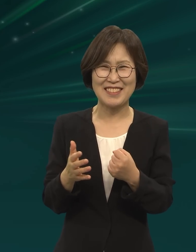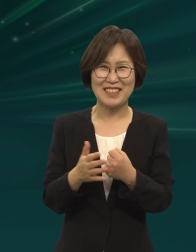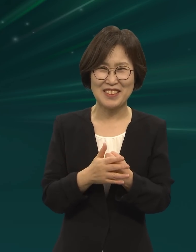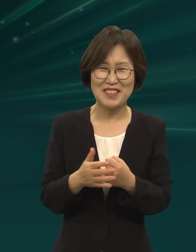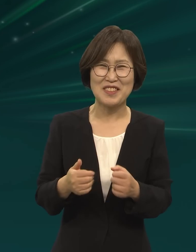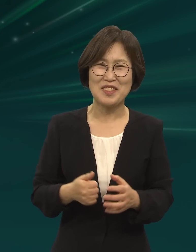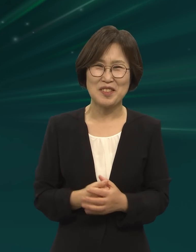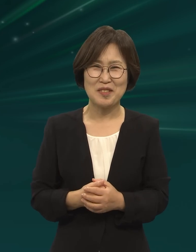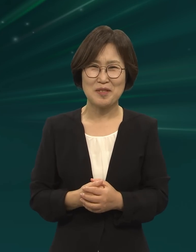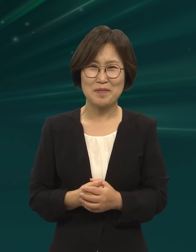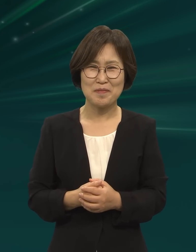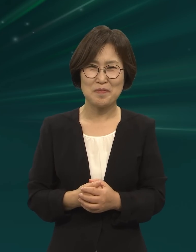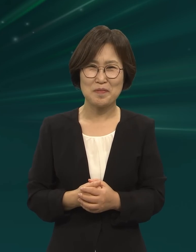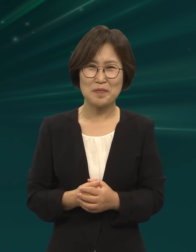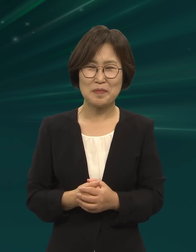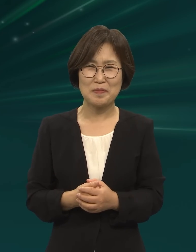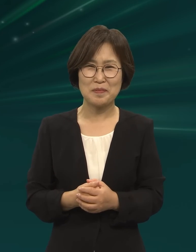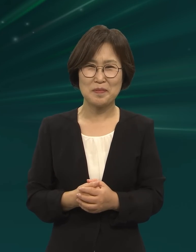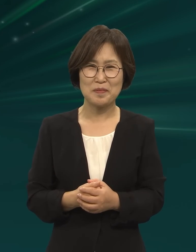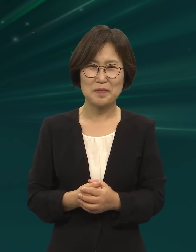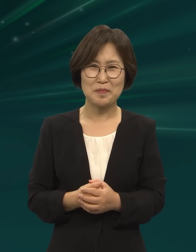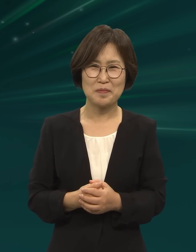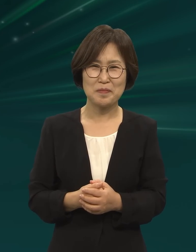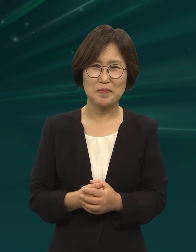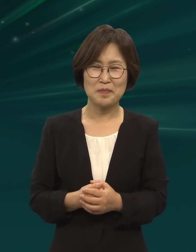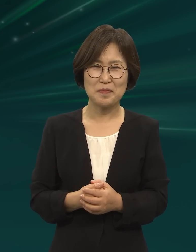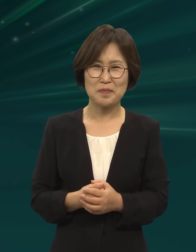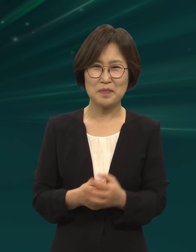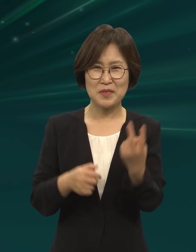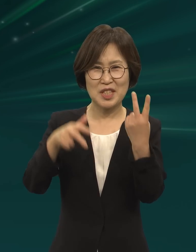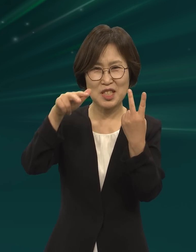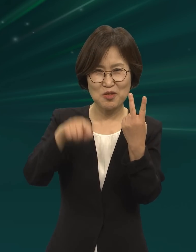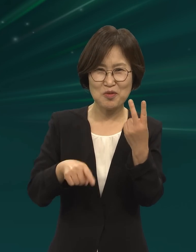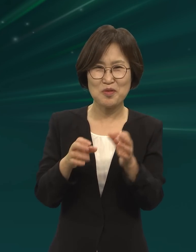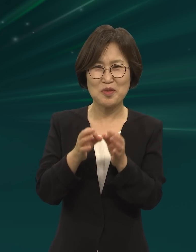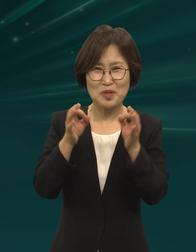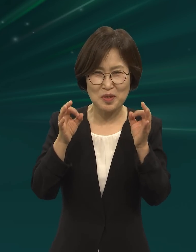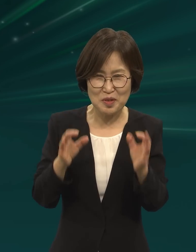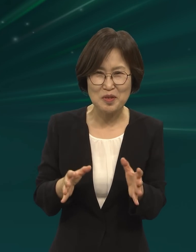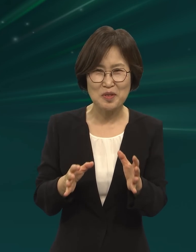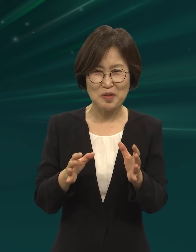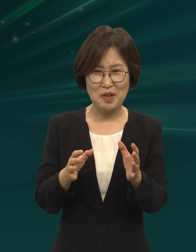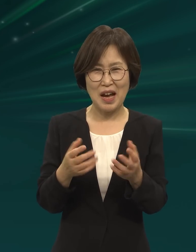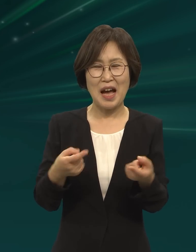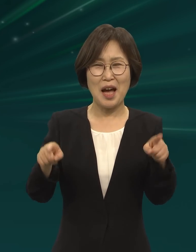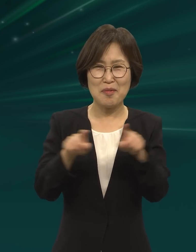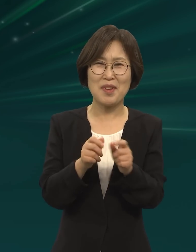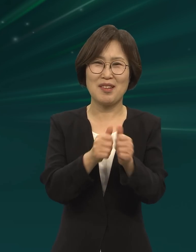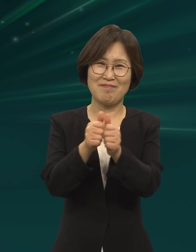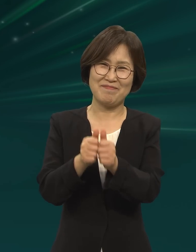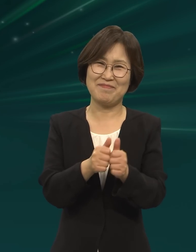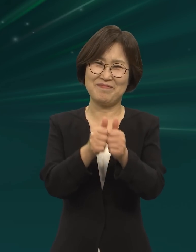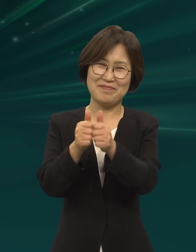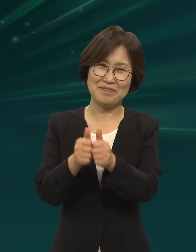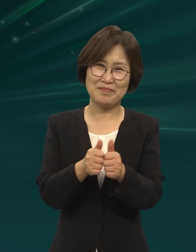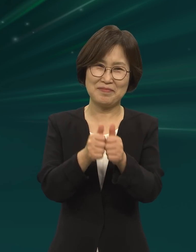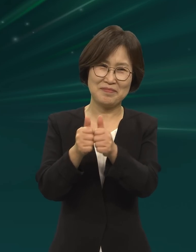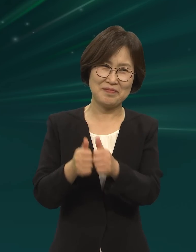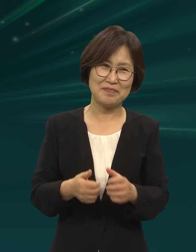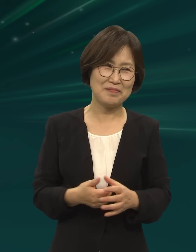대단하신 영어로 제가 2주 동안 생활했습니다.